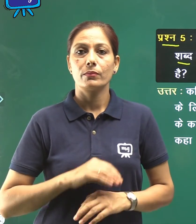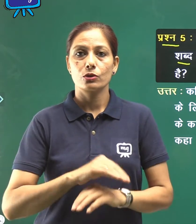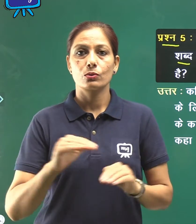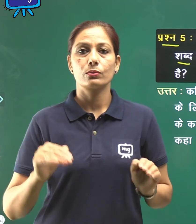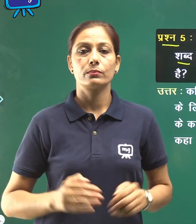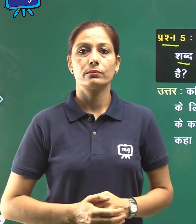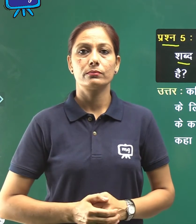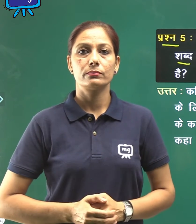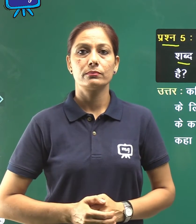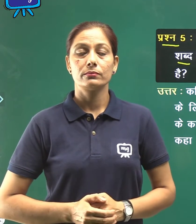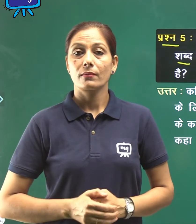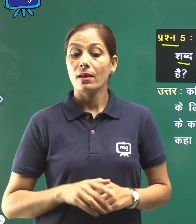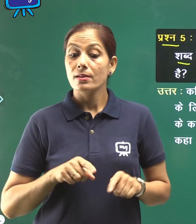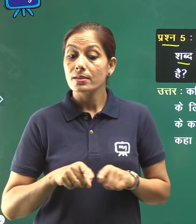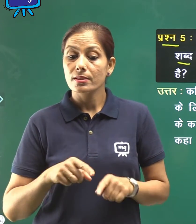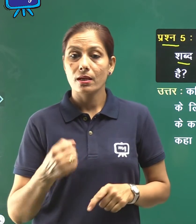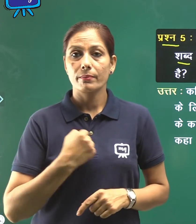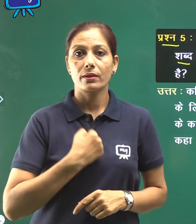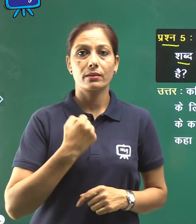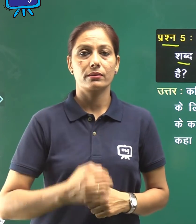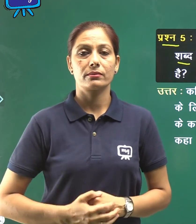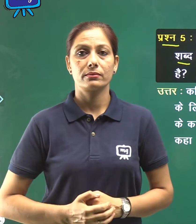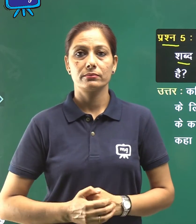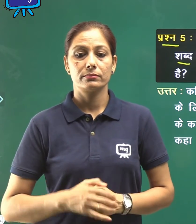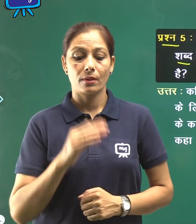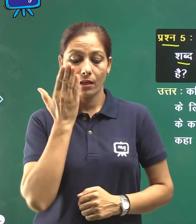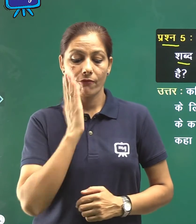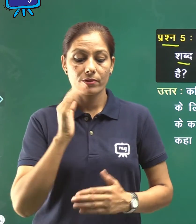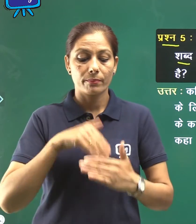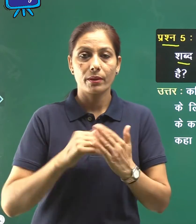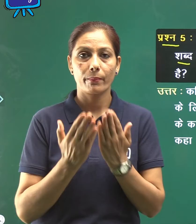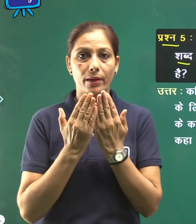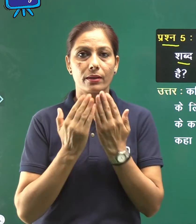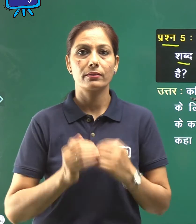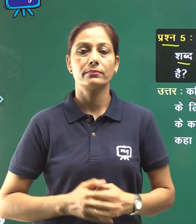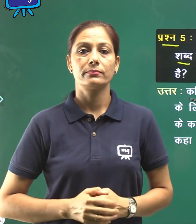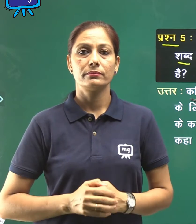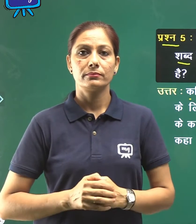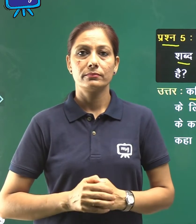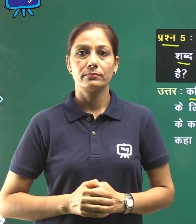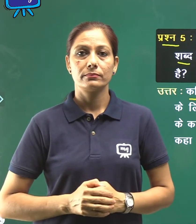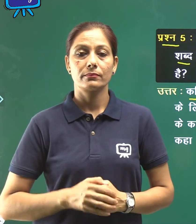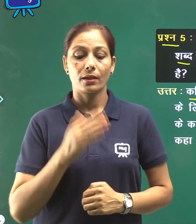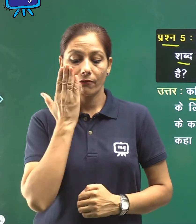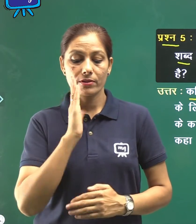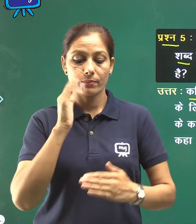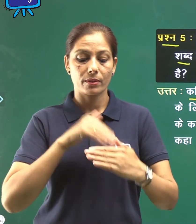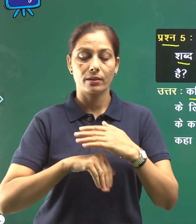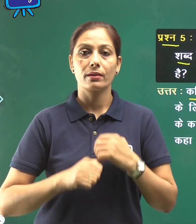बच्चों, जैसा हमने कविता में पढ़ा, कविता